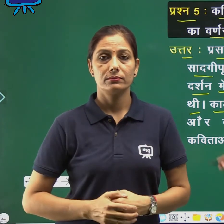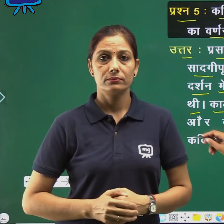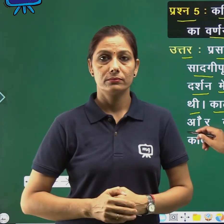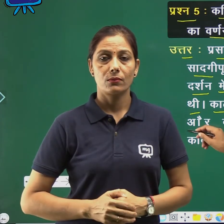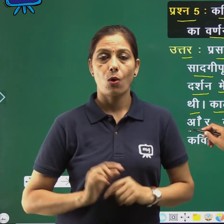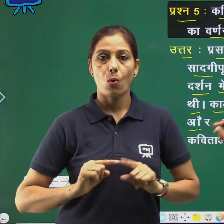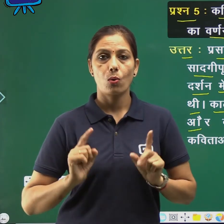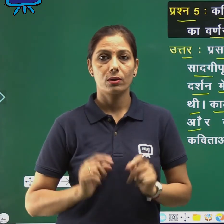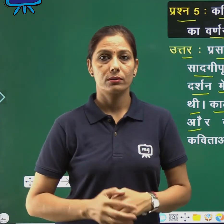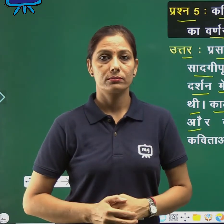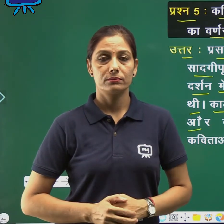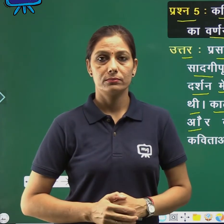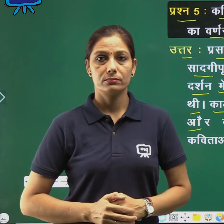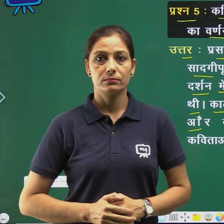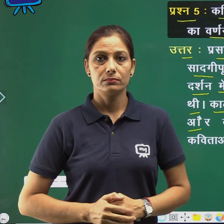और